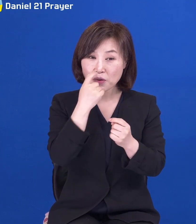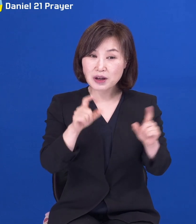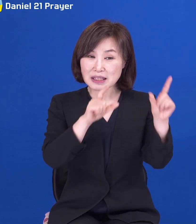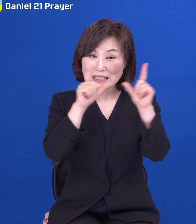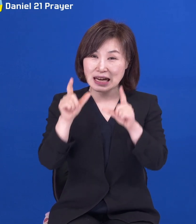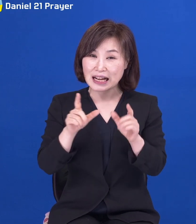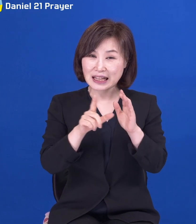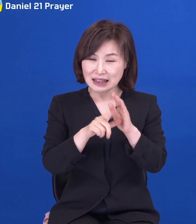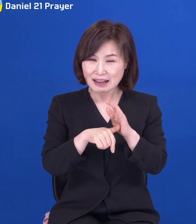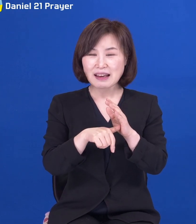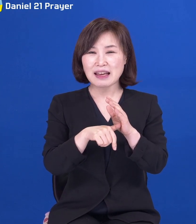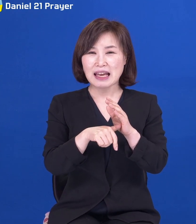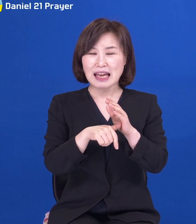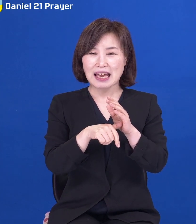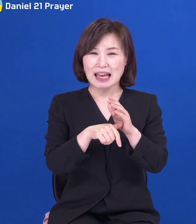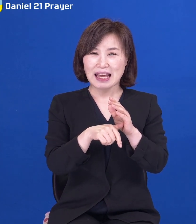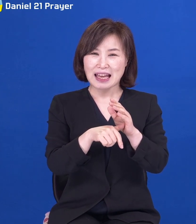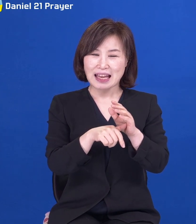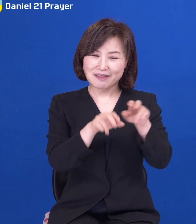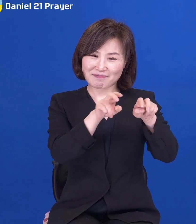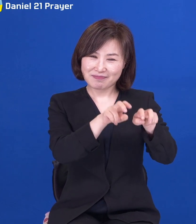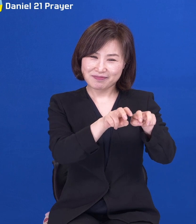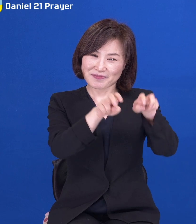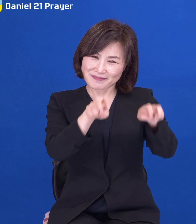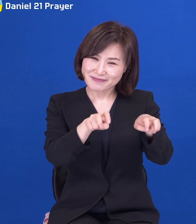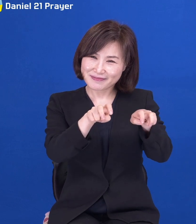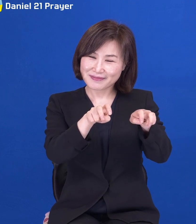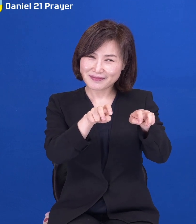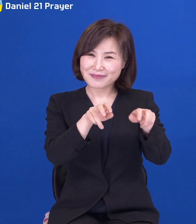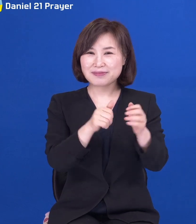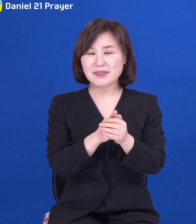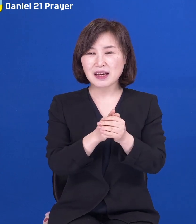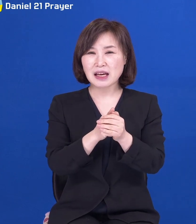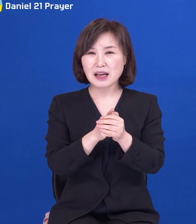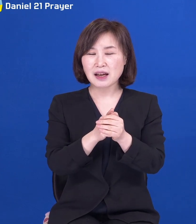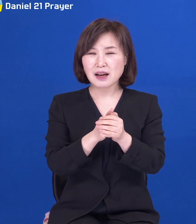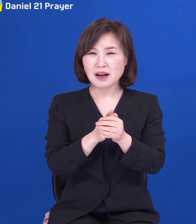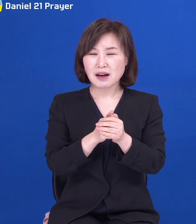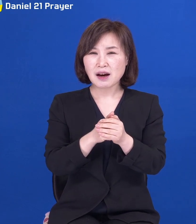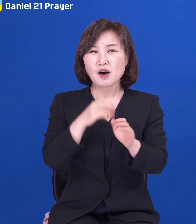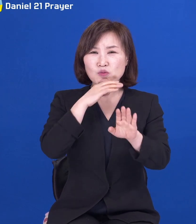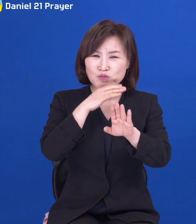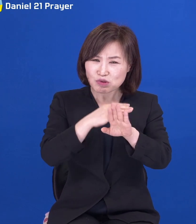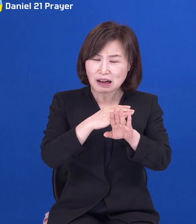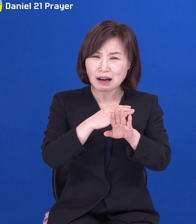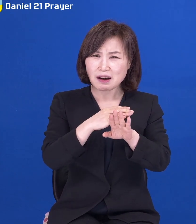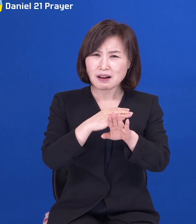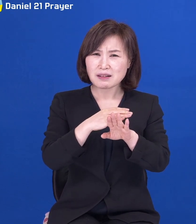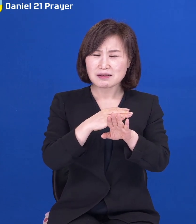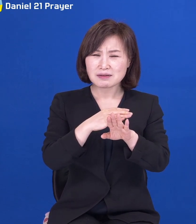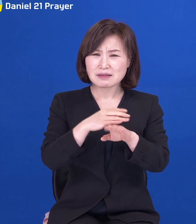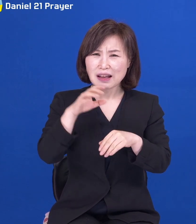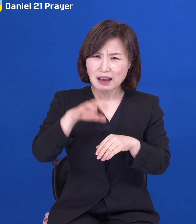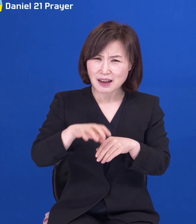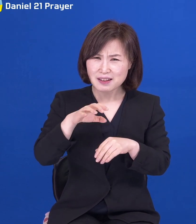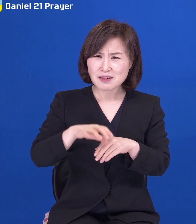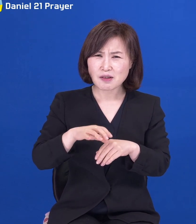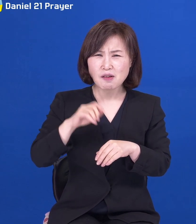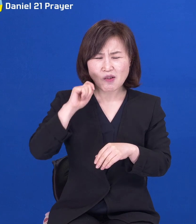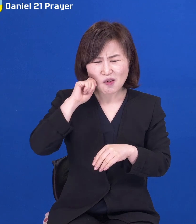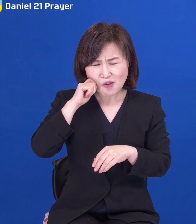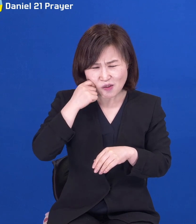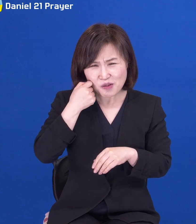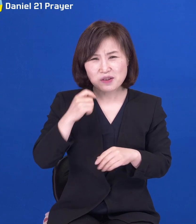바지 친구였어요. 둘 다 어린 시절 참 고난의 행군을 같이 겪었고 근데 그 친구가 저보다 한국은 더 빨리 왔어요. 사실은